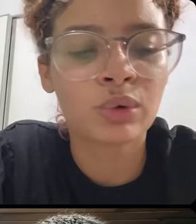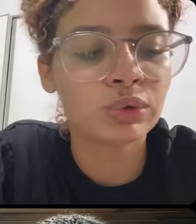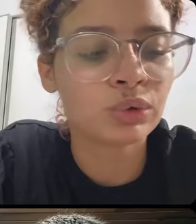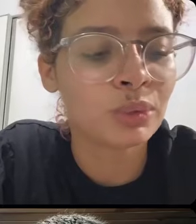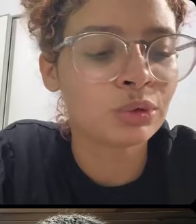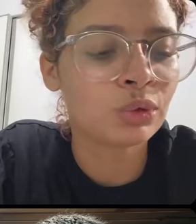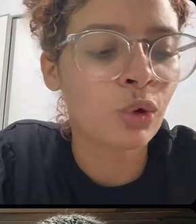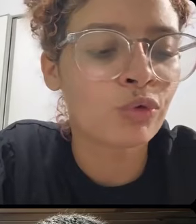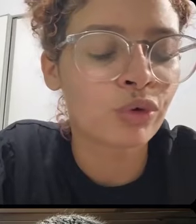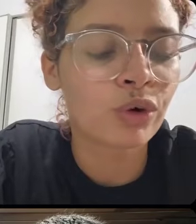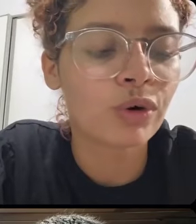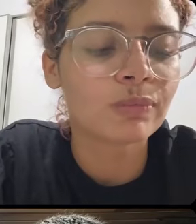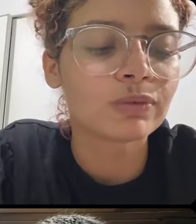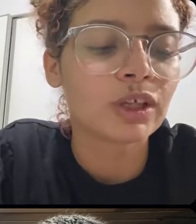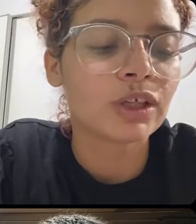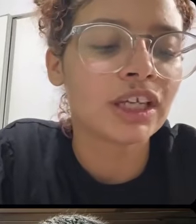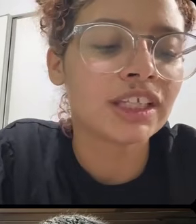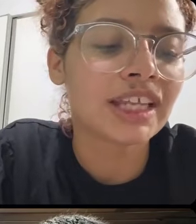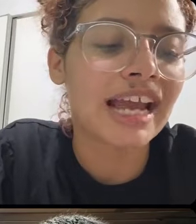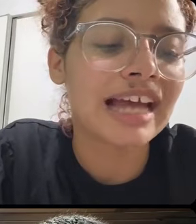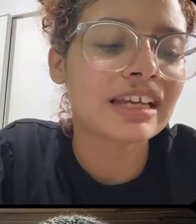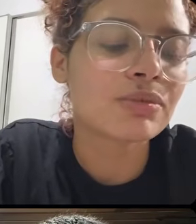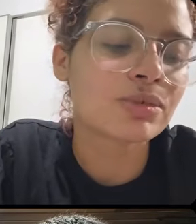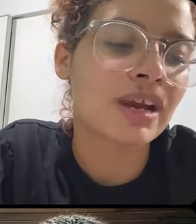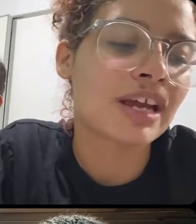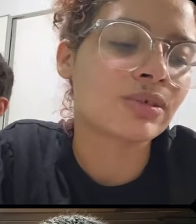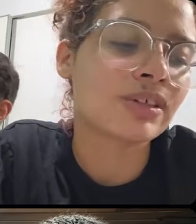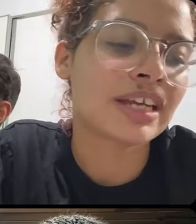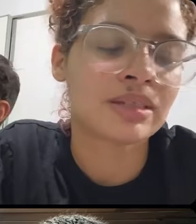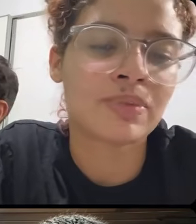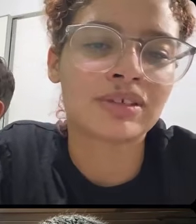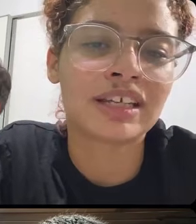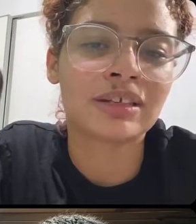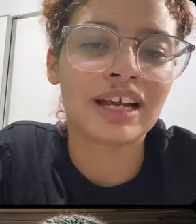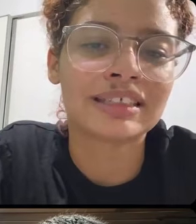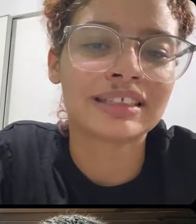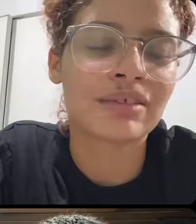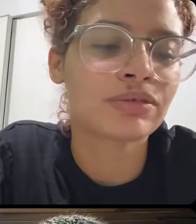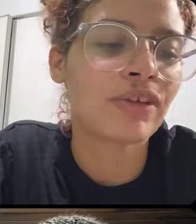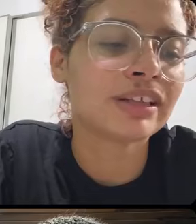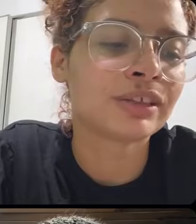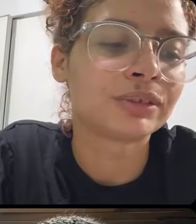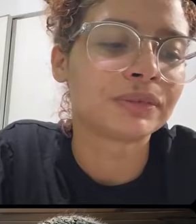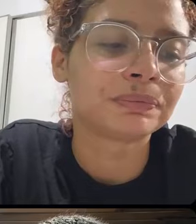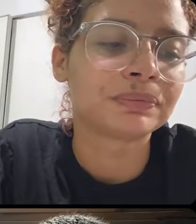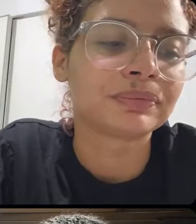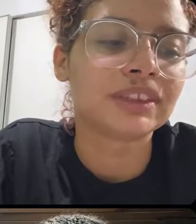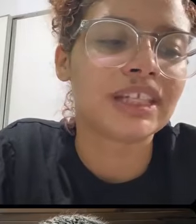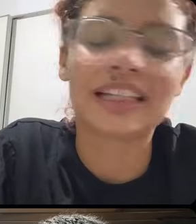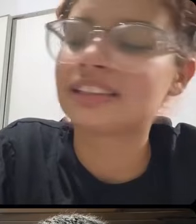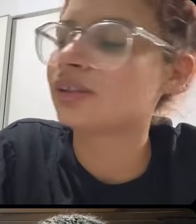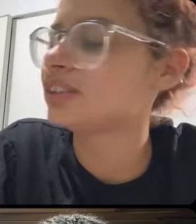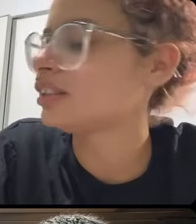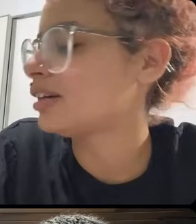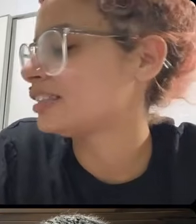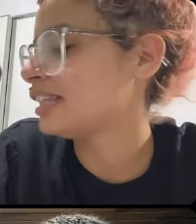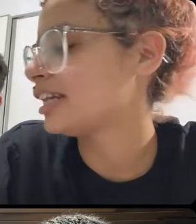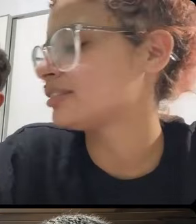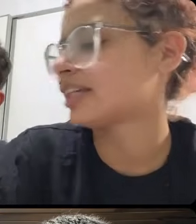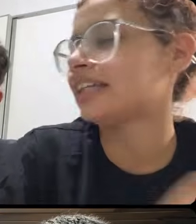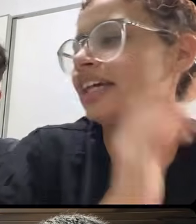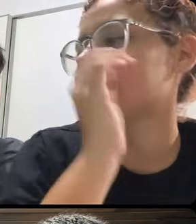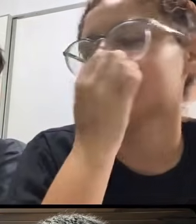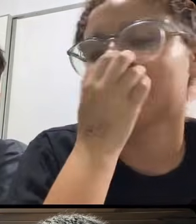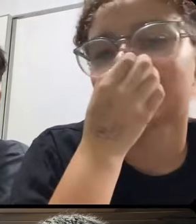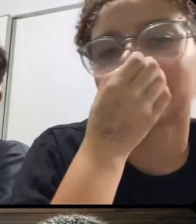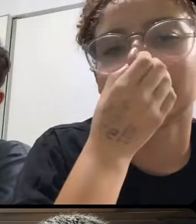no meio do culto, no meio do louvor, e entregar, né, para os pregadores a respeito daquilo que eles estavam falando. E aí nasceu então as